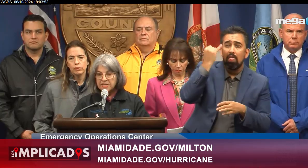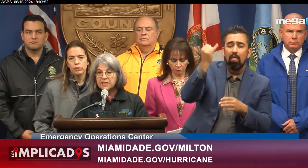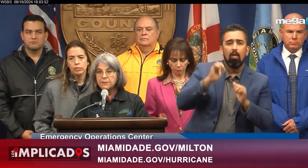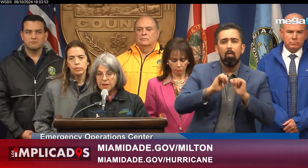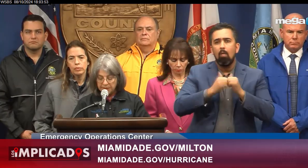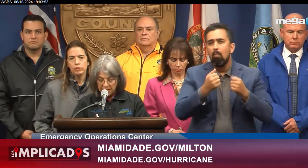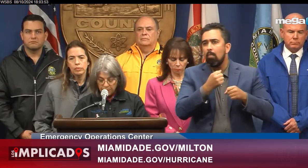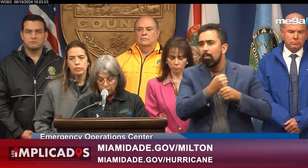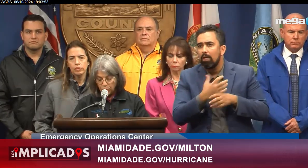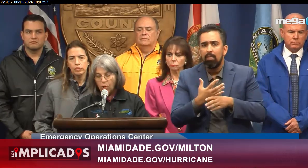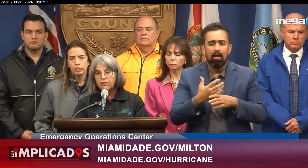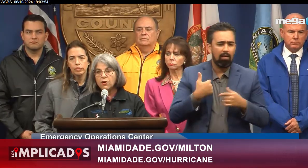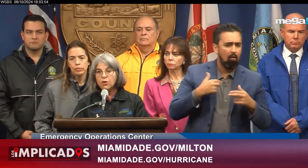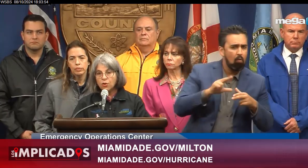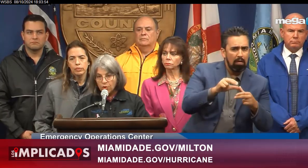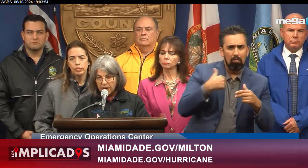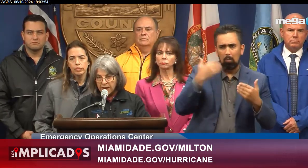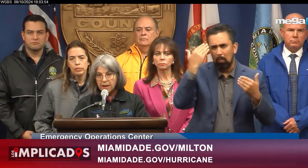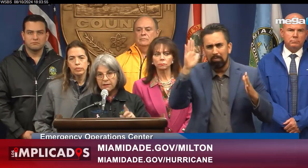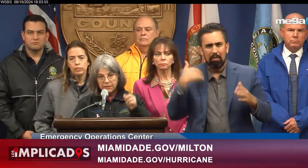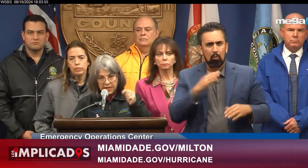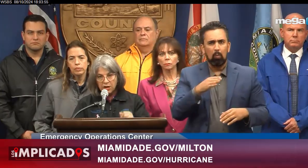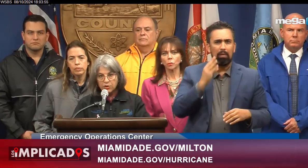información, visiten miamidade.gov.